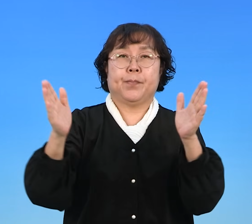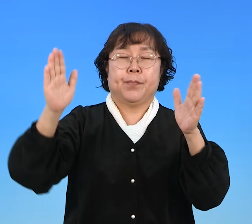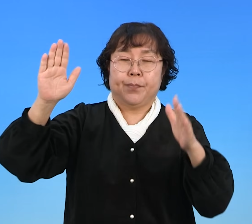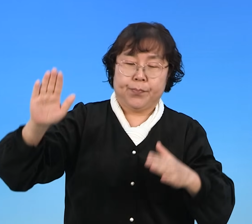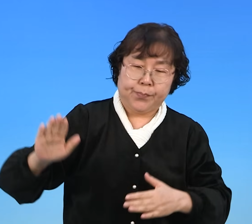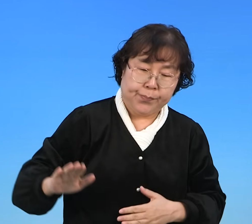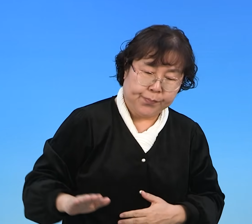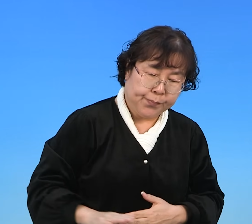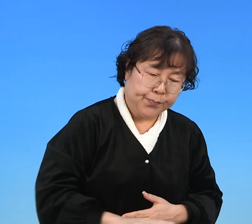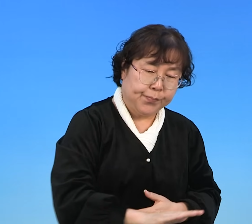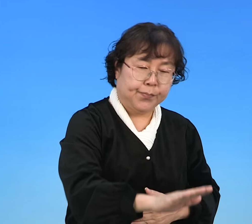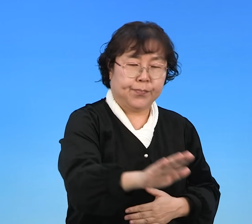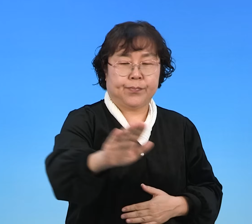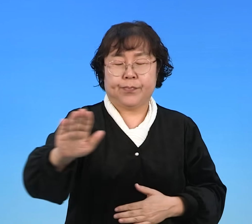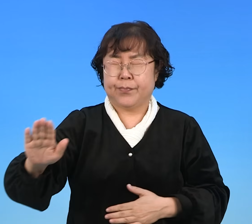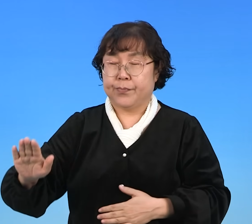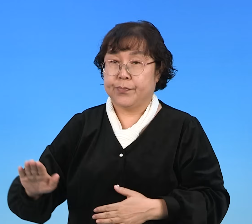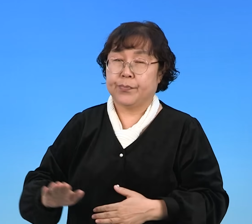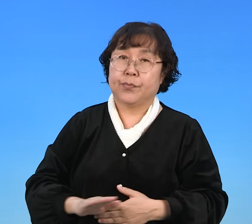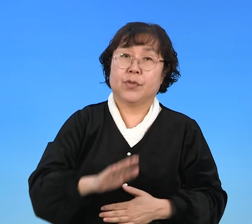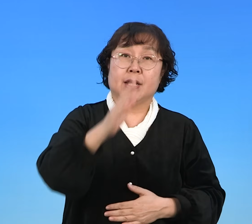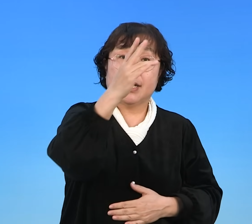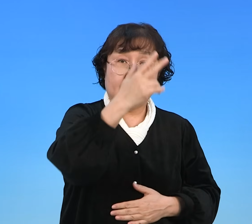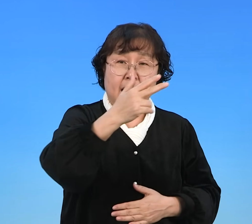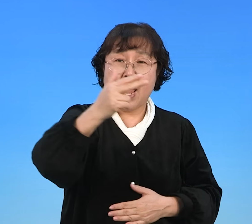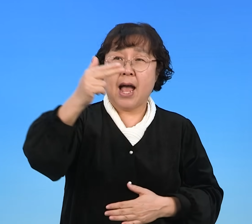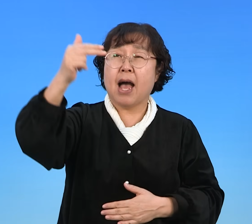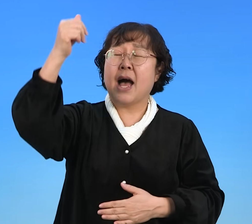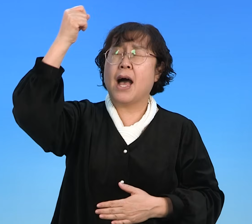우리 주는 위대하며